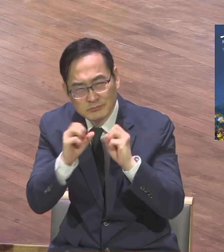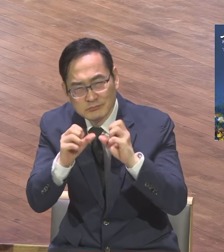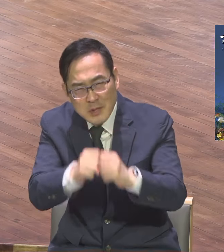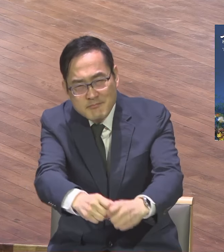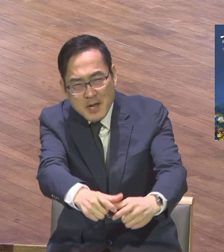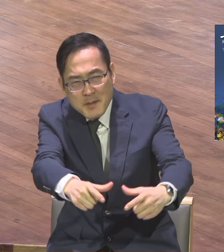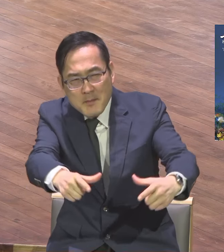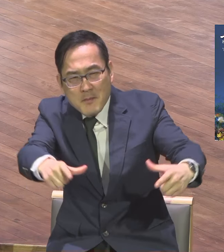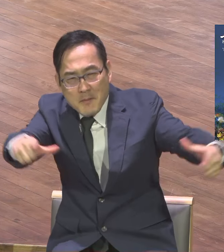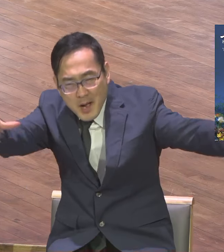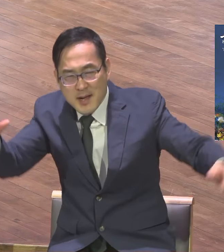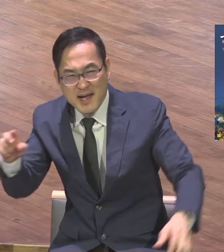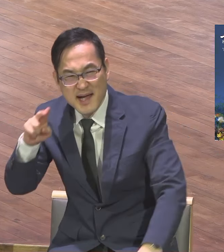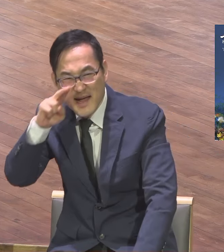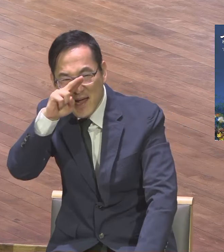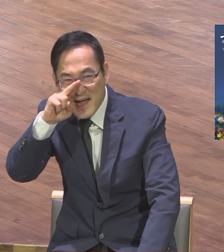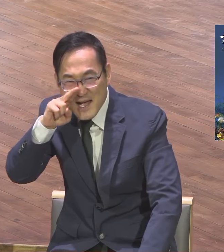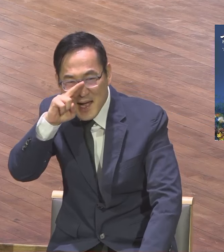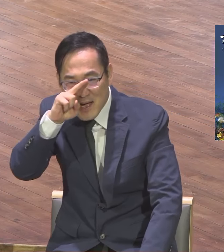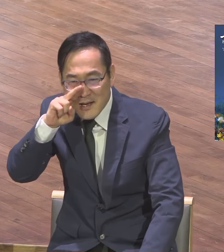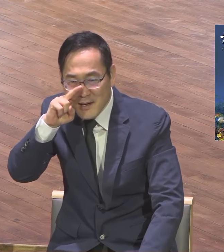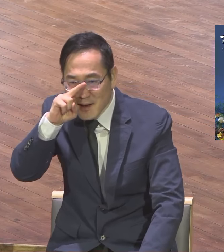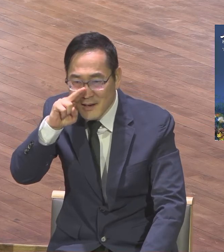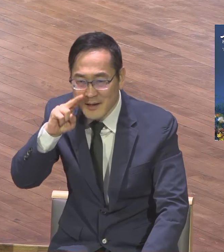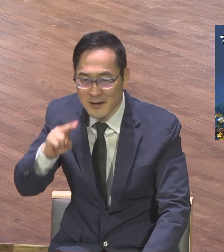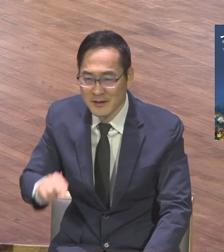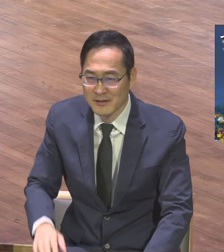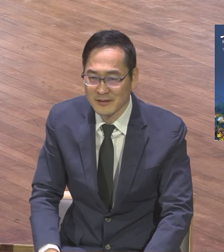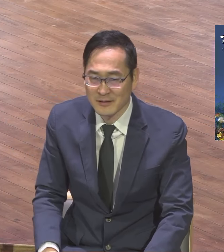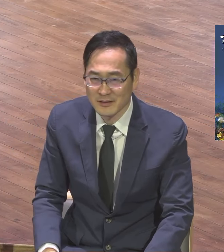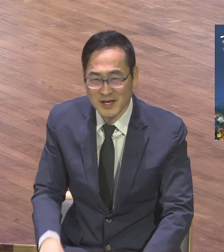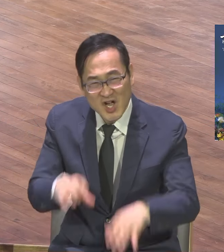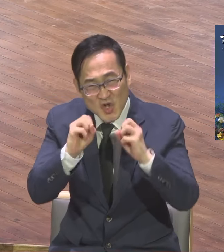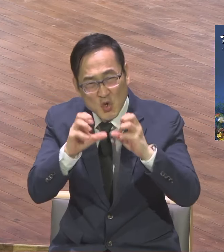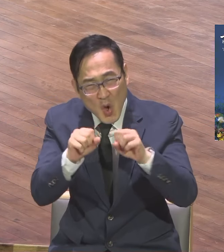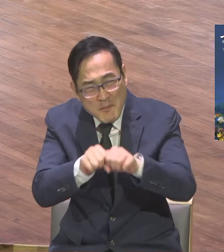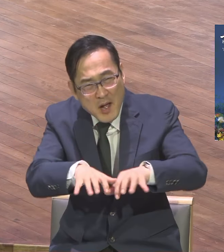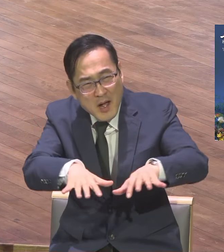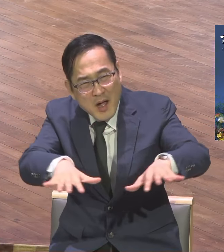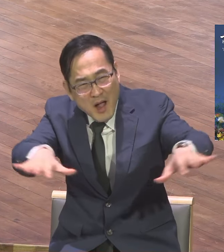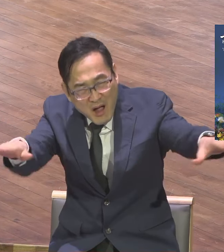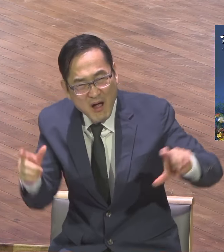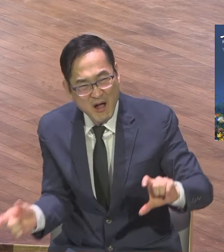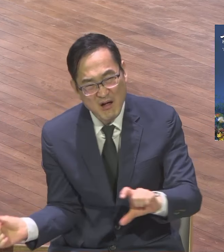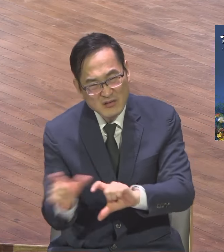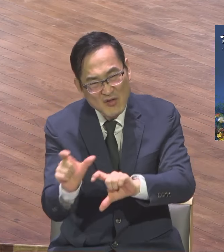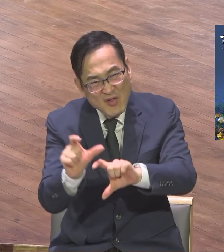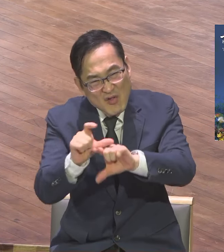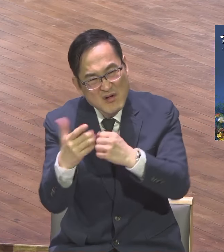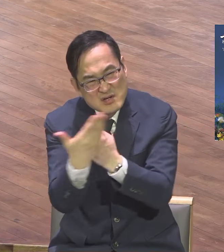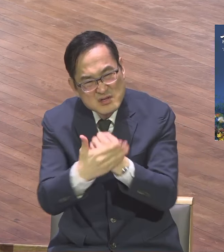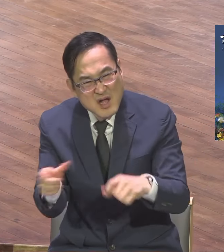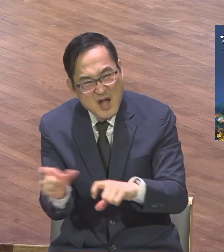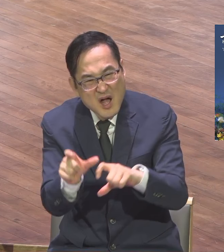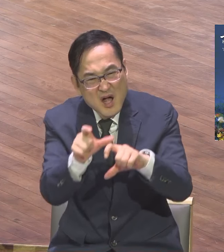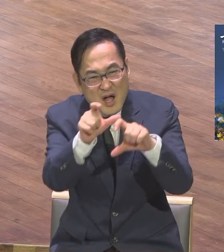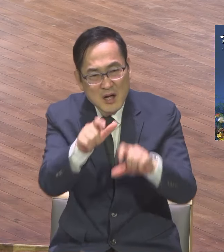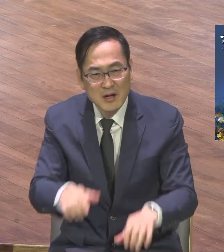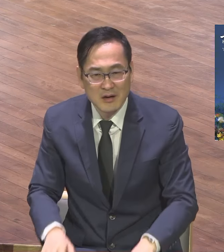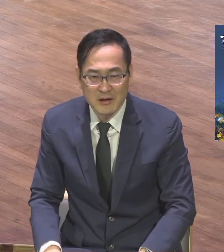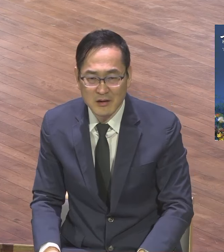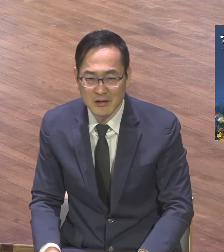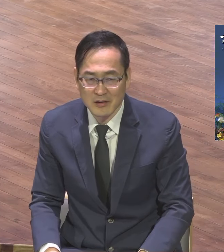무슨 이삼천하고 저쪽 뭐 세우고 뭐 성교한다고 돌아다니면서 뭘 한다고 왜 그렇게 떠들어 좀 가만히 있지